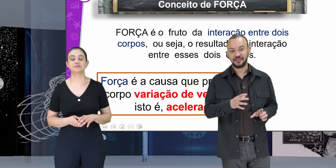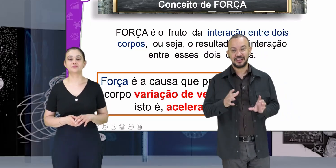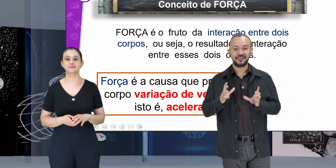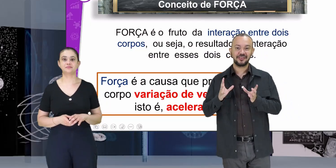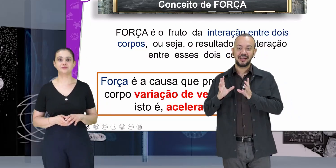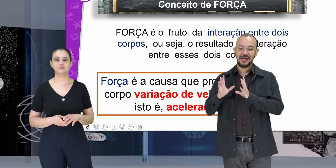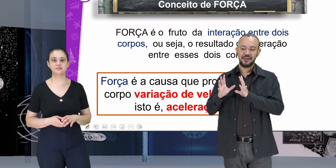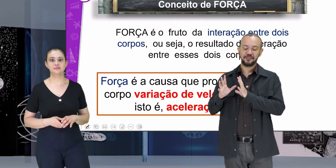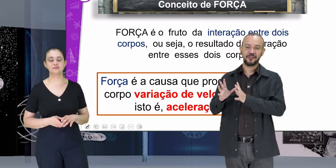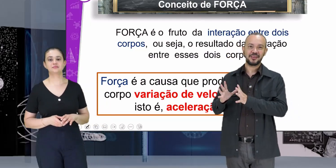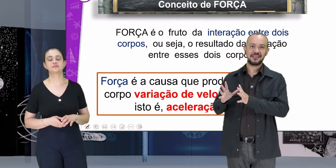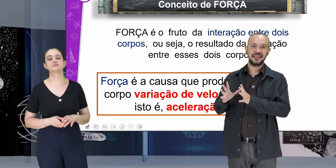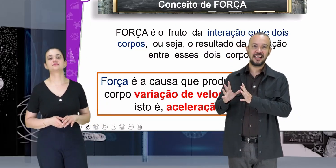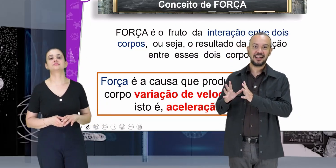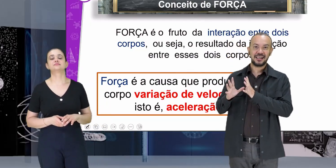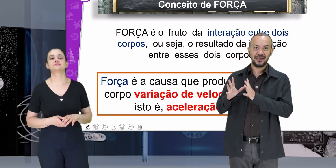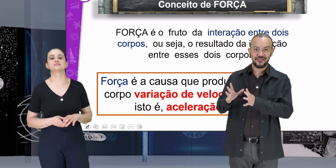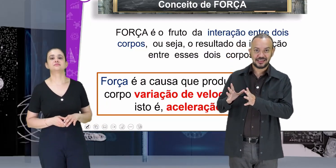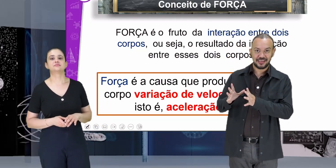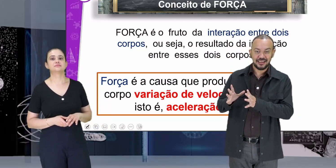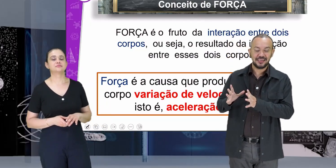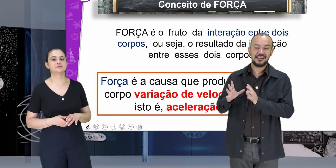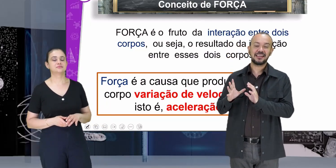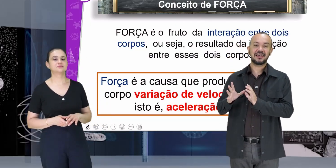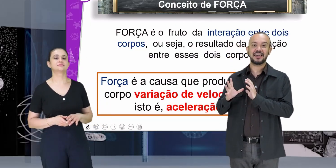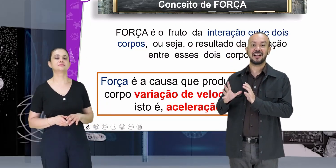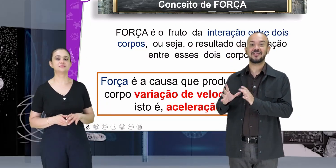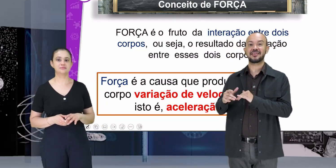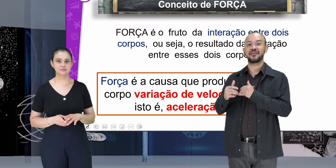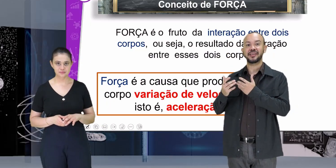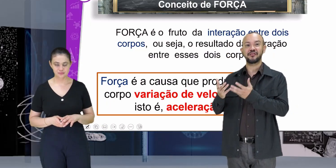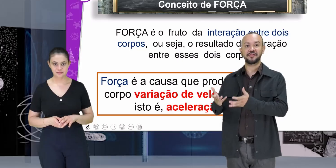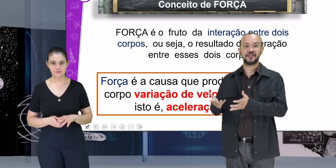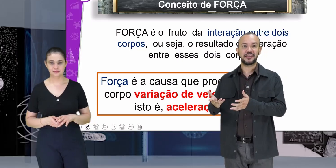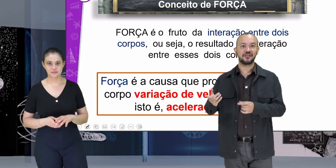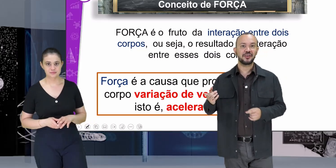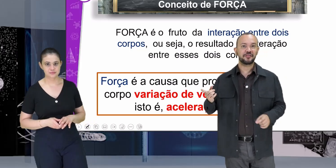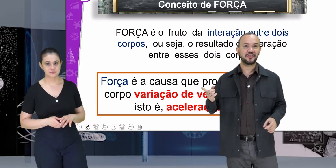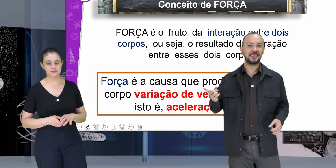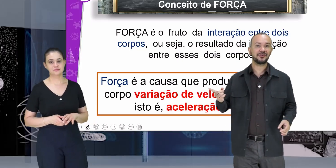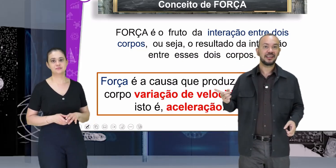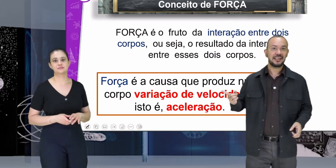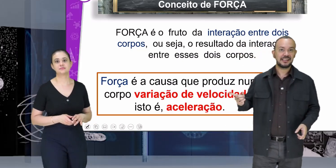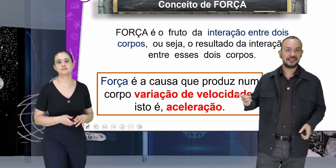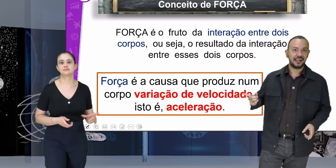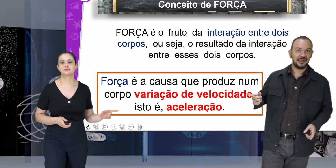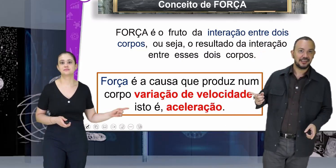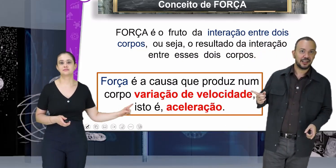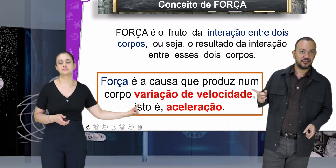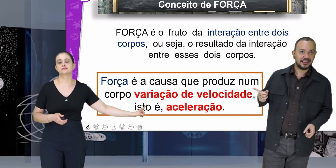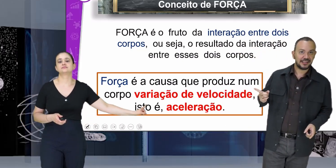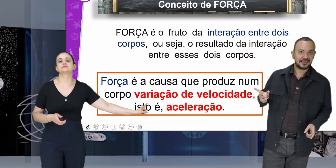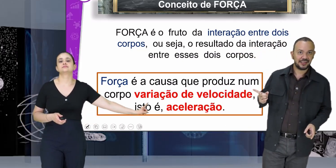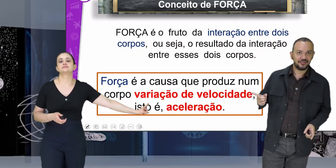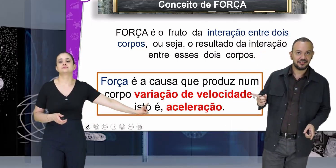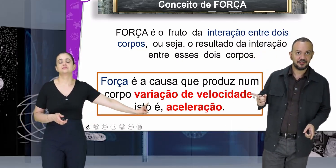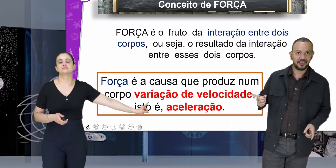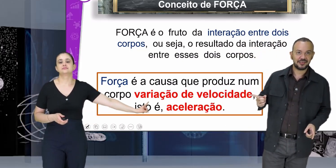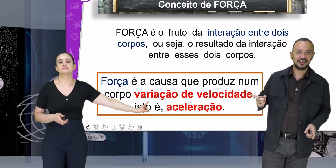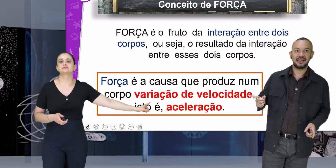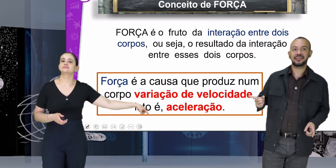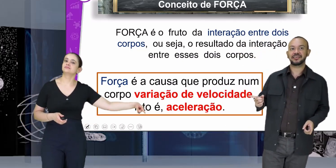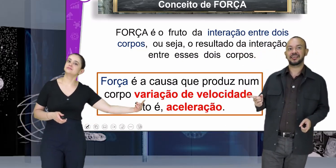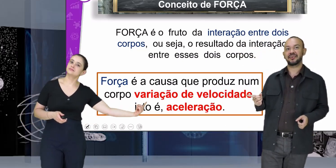causa e efeito, a força é a causa, né? E se ela é a causa, qual que é o efeito? O efeito está na variação